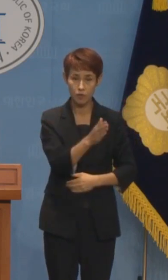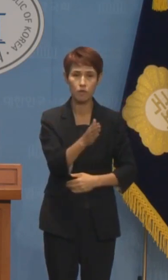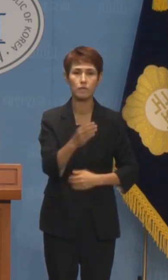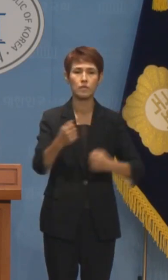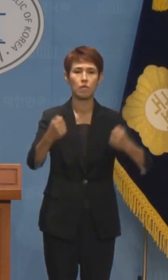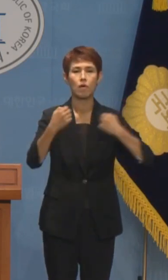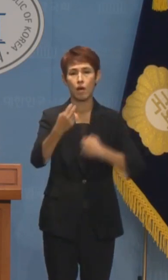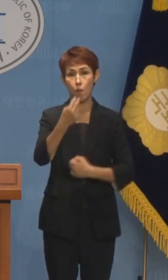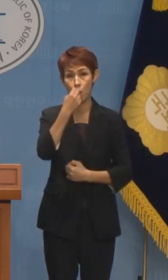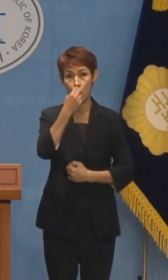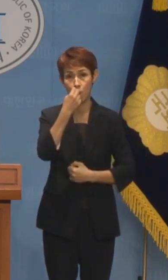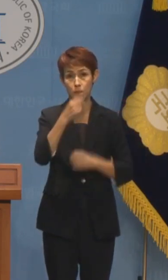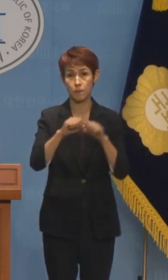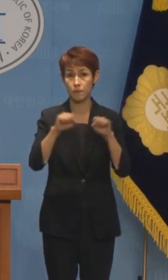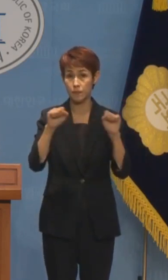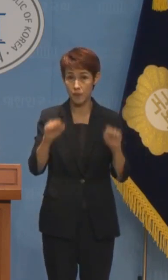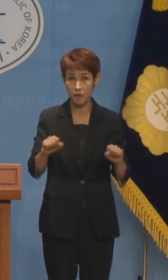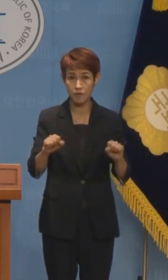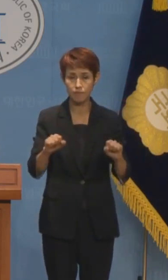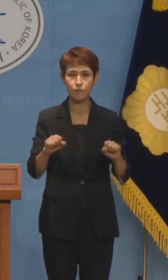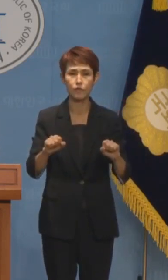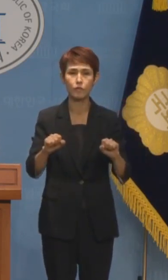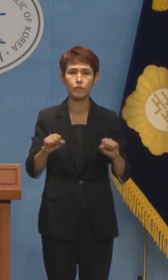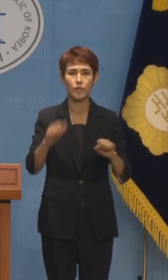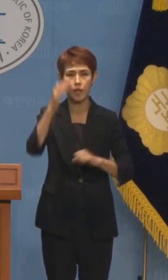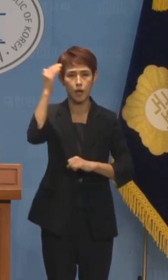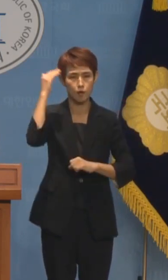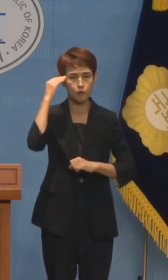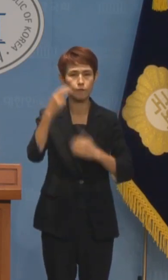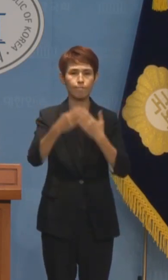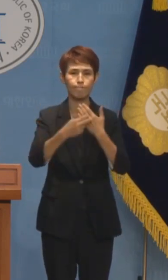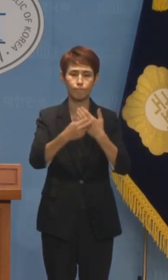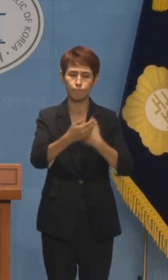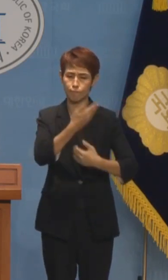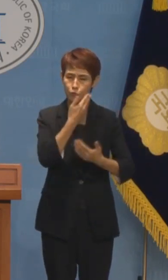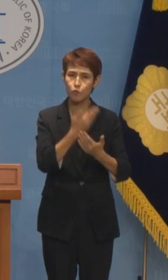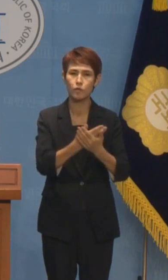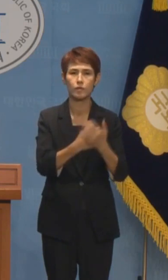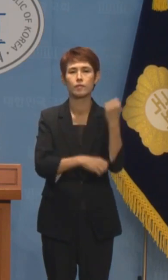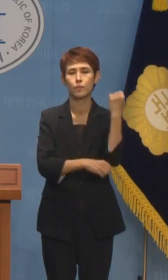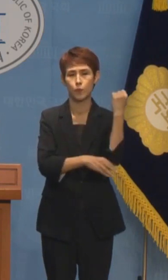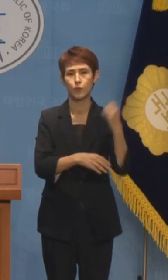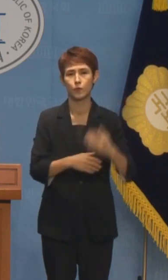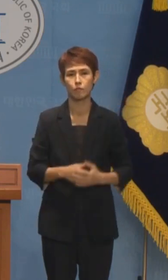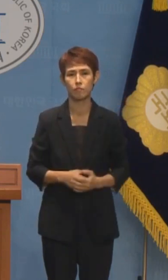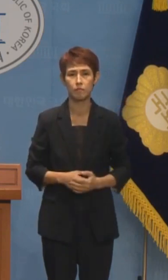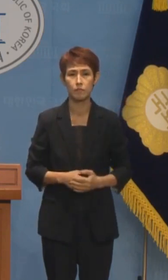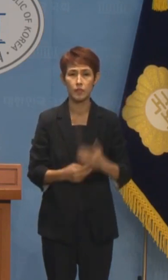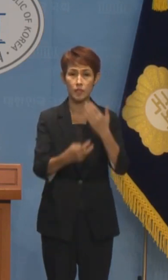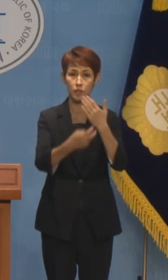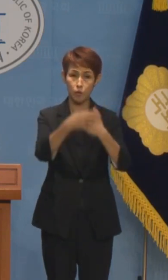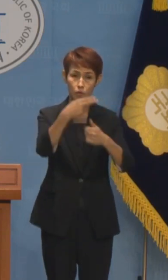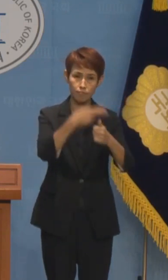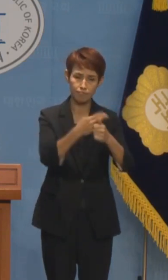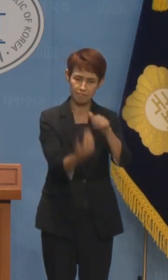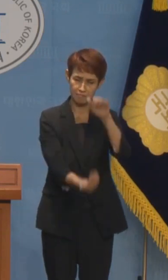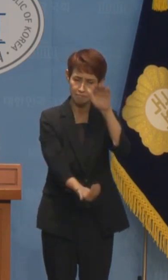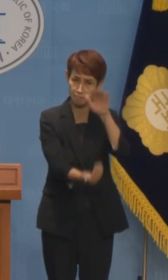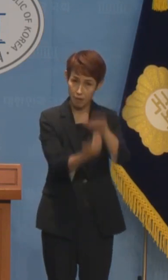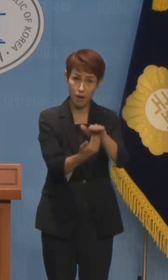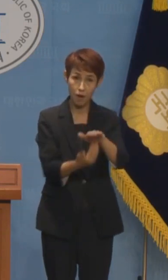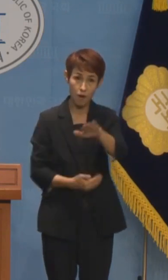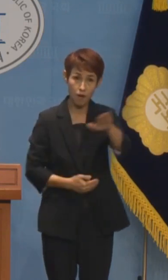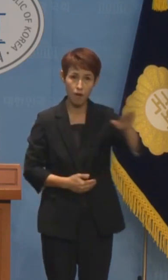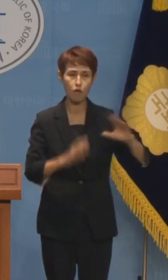건강보험 책에는 우리 보건 의료의 근간을 떠받쳤다 최고 수준의 의료 인력 역시